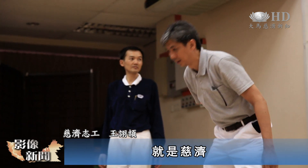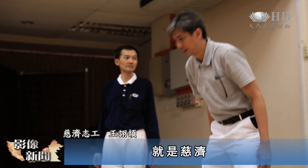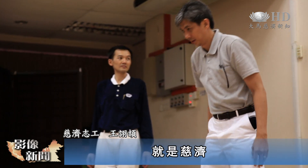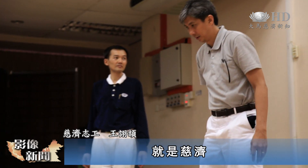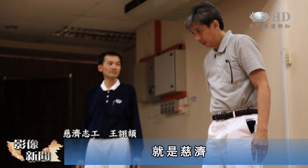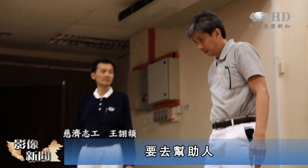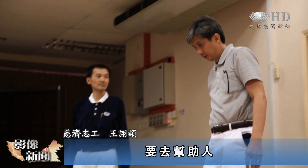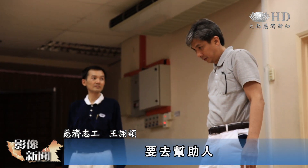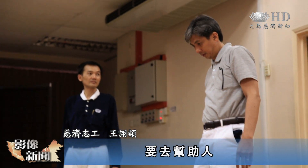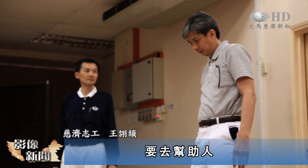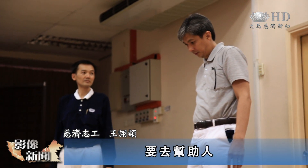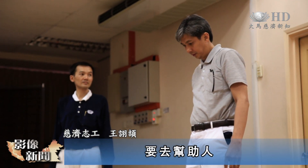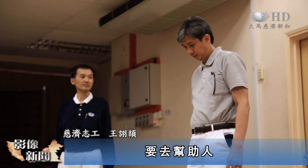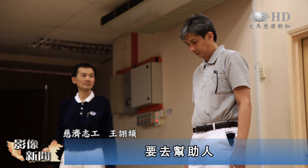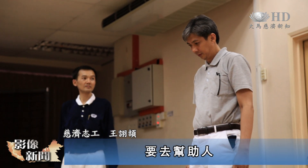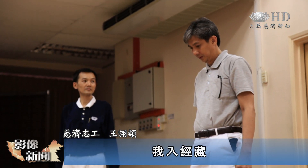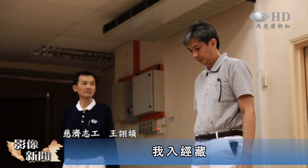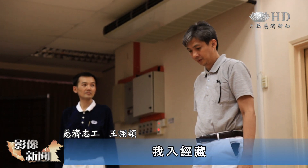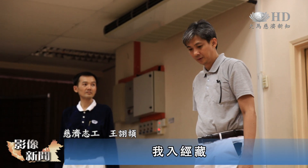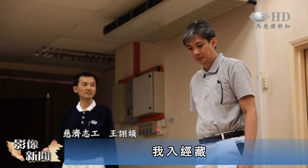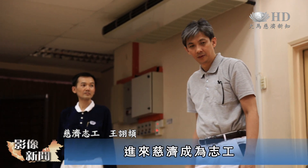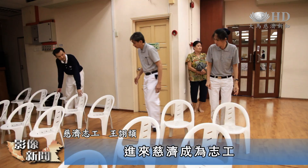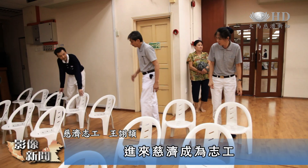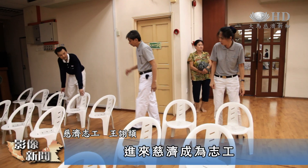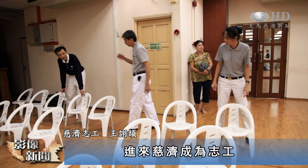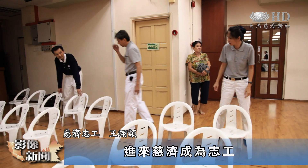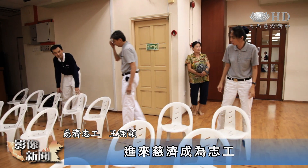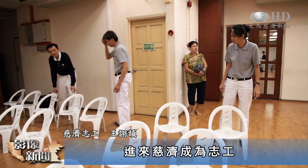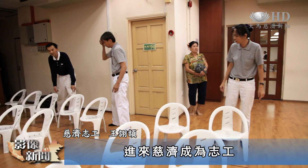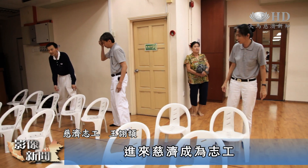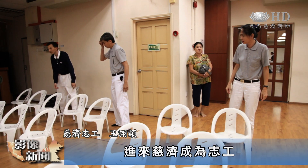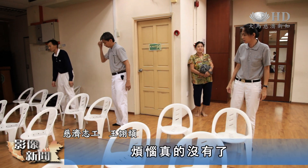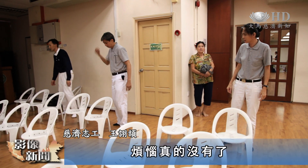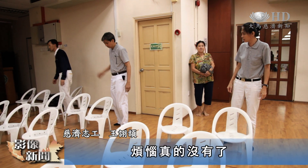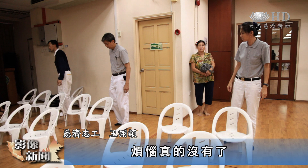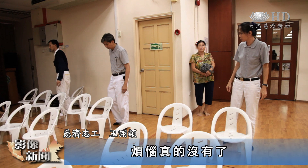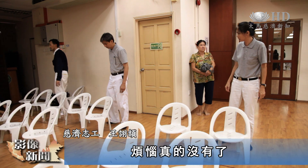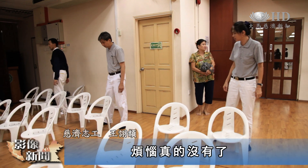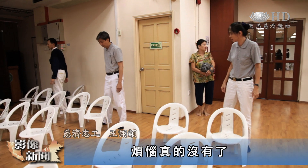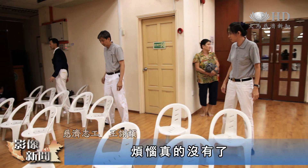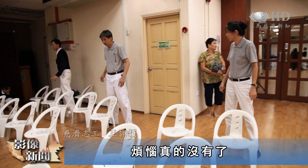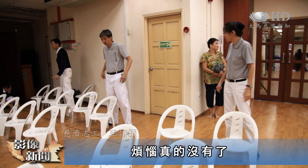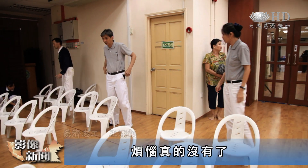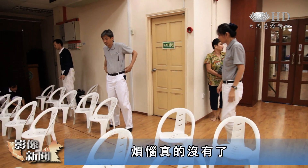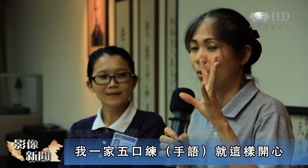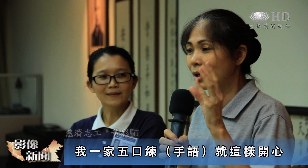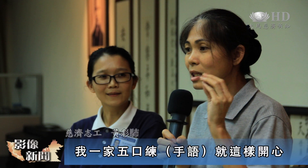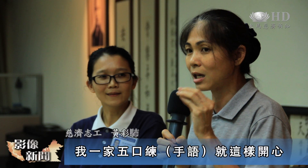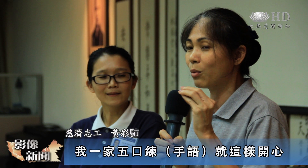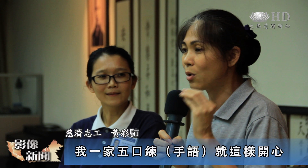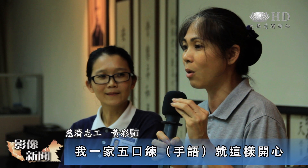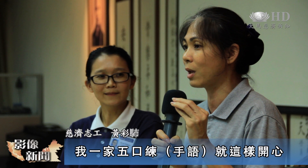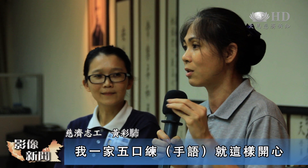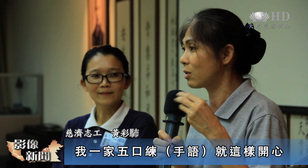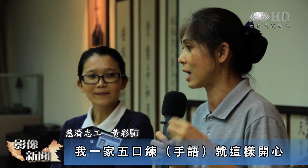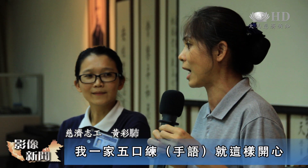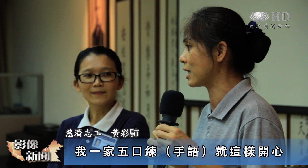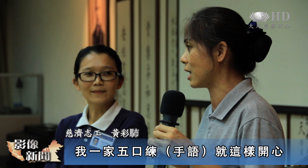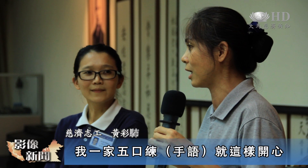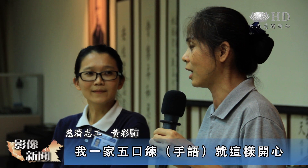济要去帮助人。我入青藏进来慈济成为志工，烦恼真的没有了。 我一家五口练就这样开心，